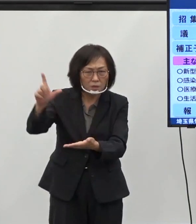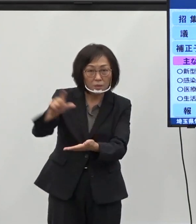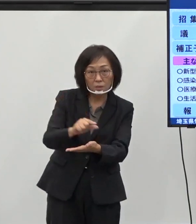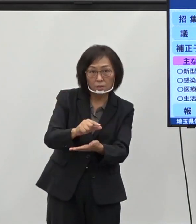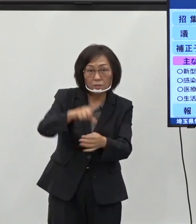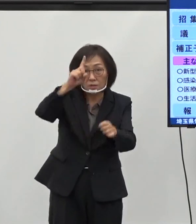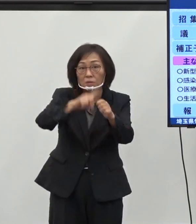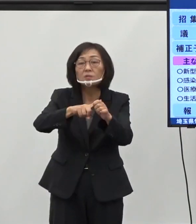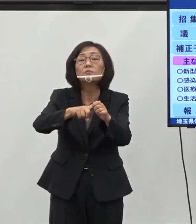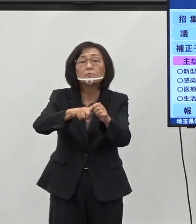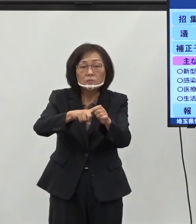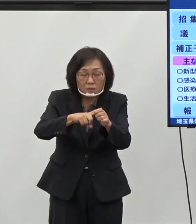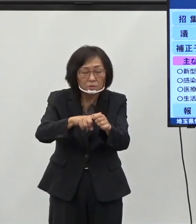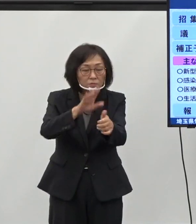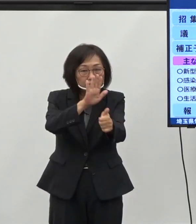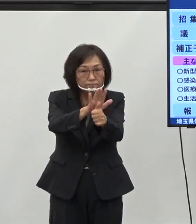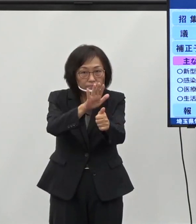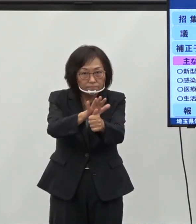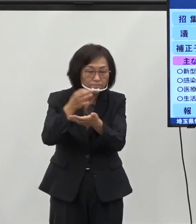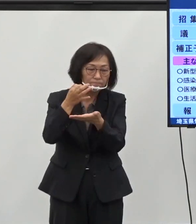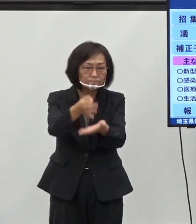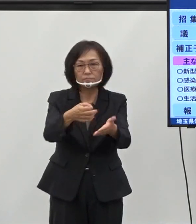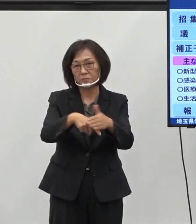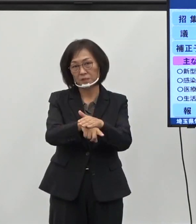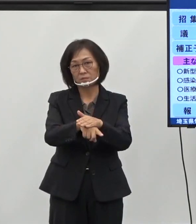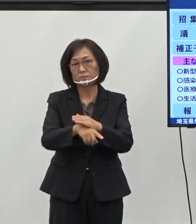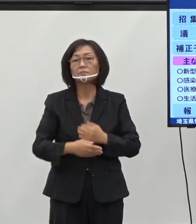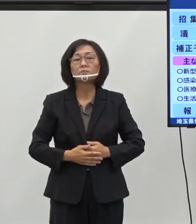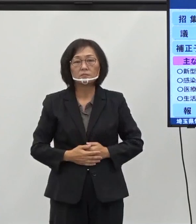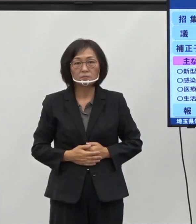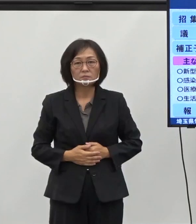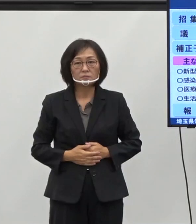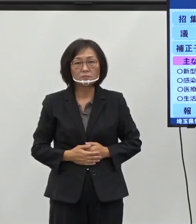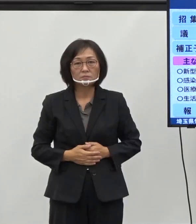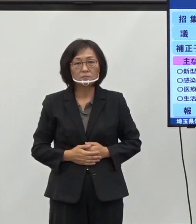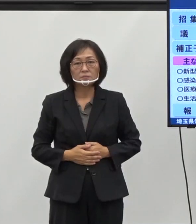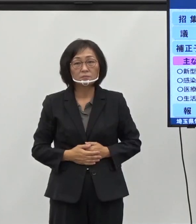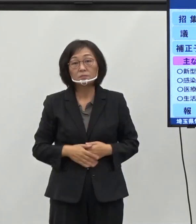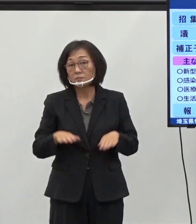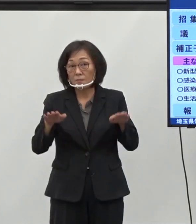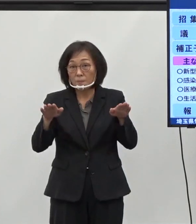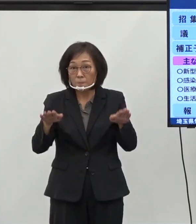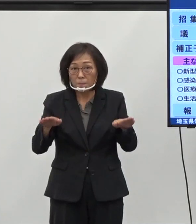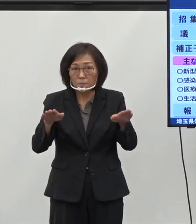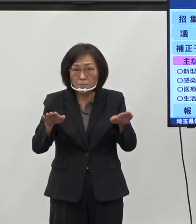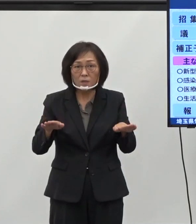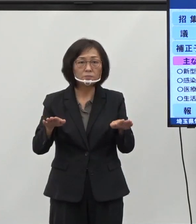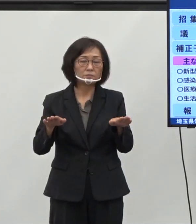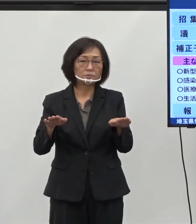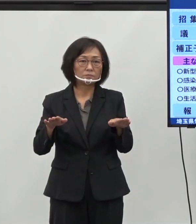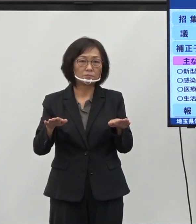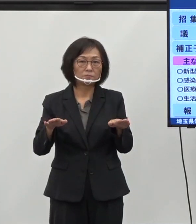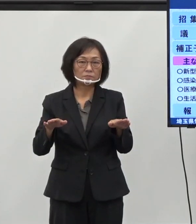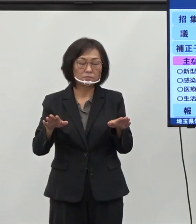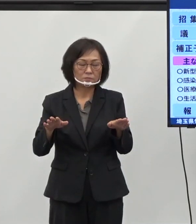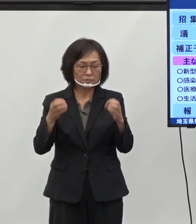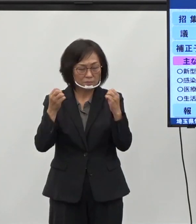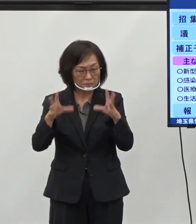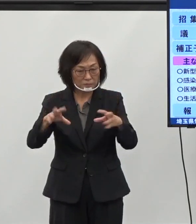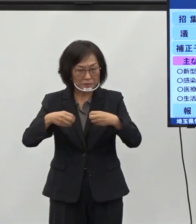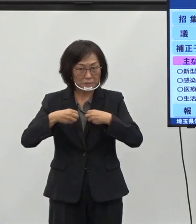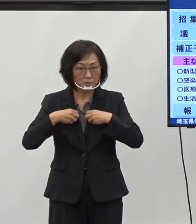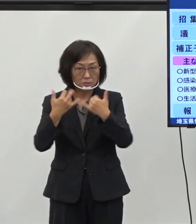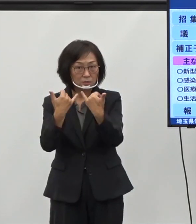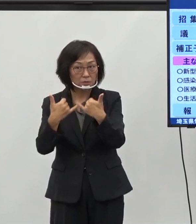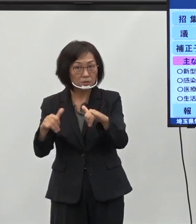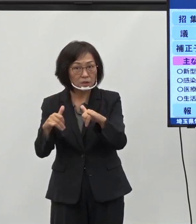援金を支給するものであります。また急速に増加する新規陽性者に